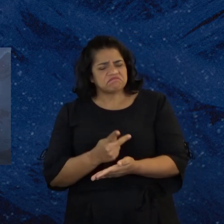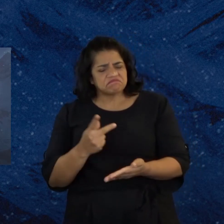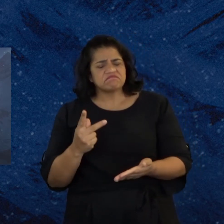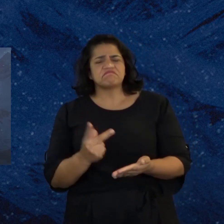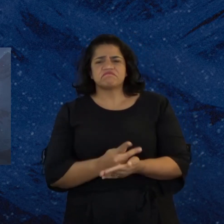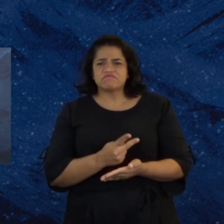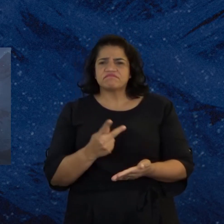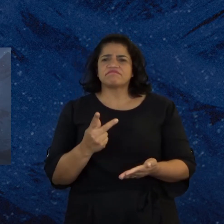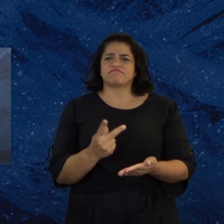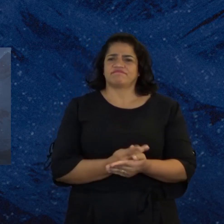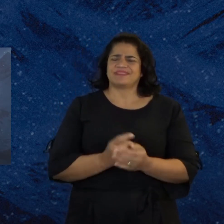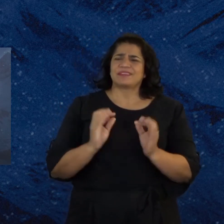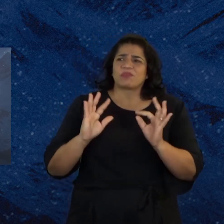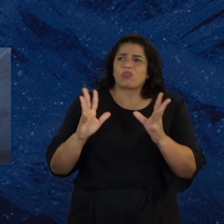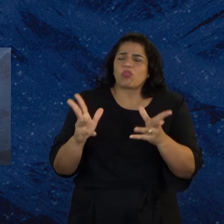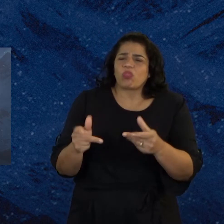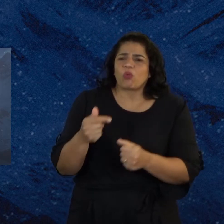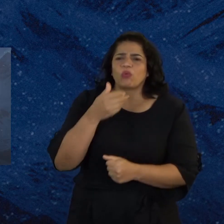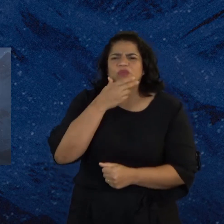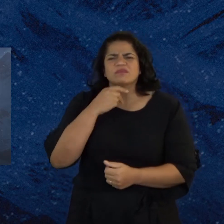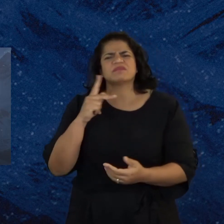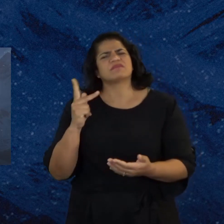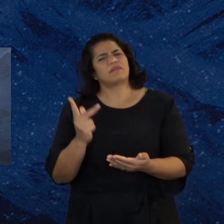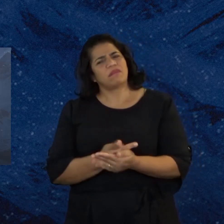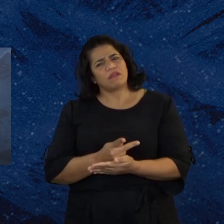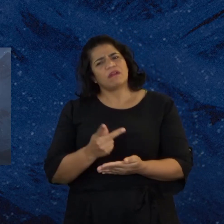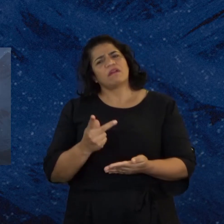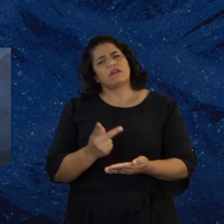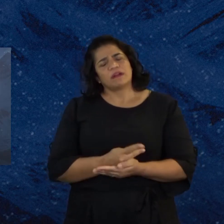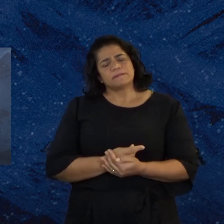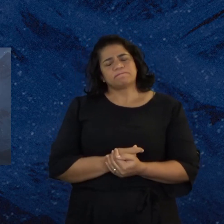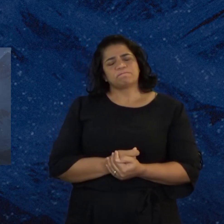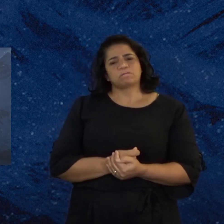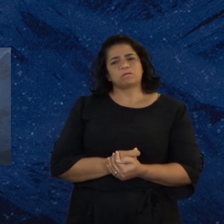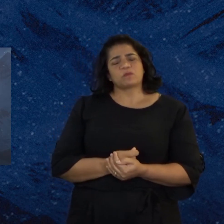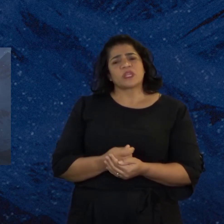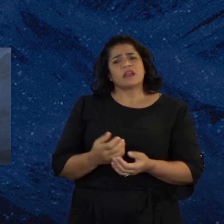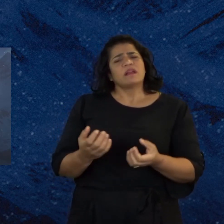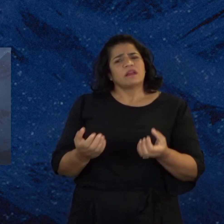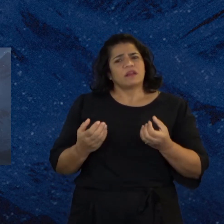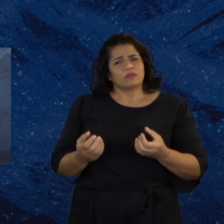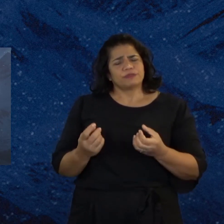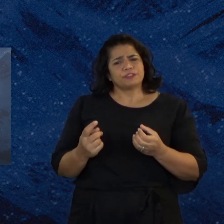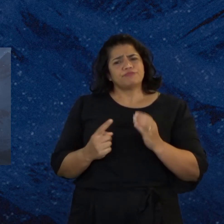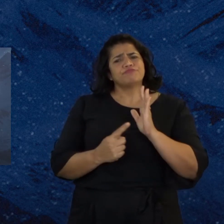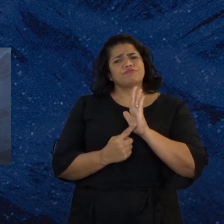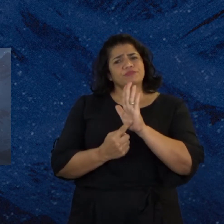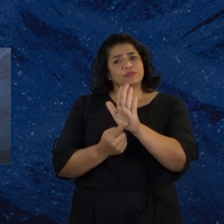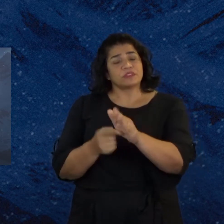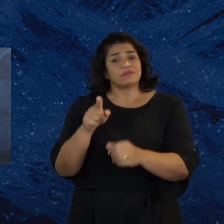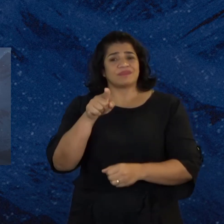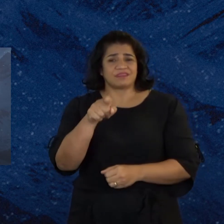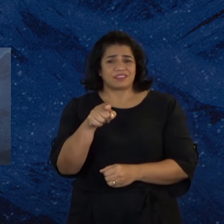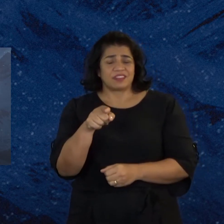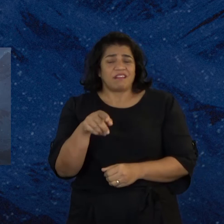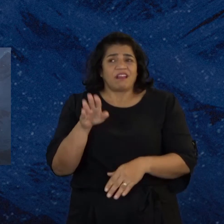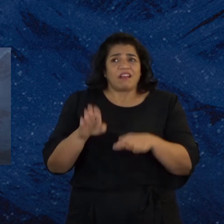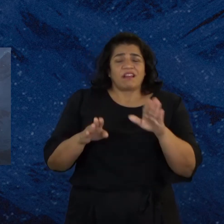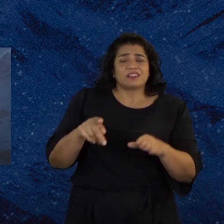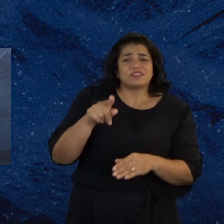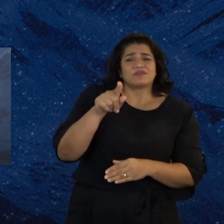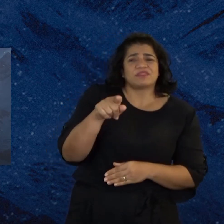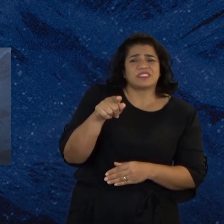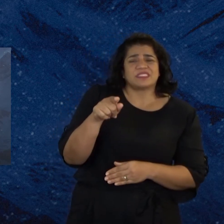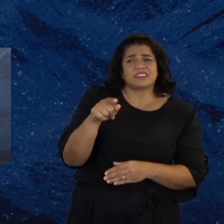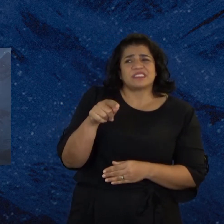homem é falho. Então eu quero falar isso para você, por quê? Porque às vezes você desanima.